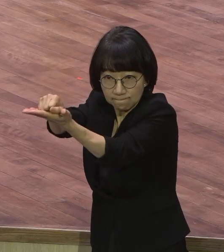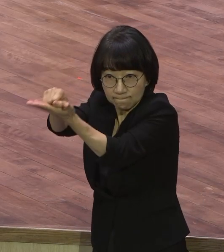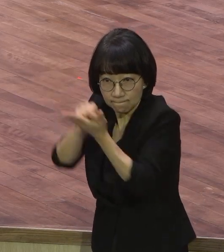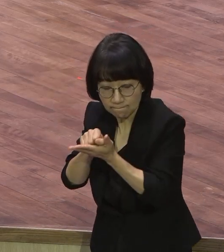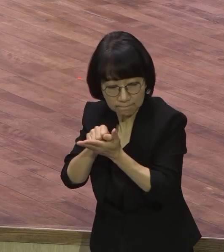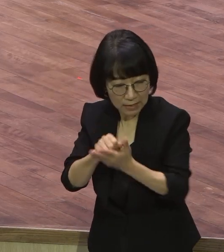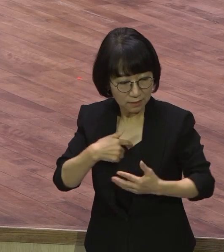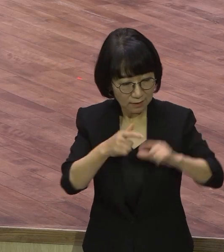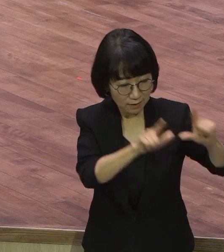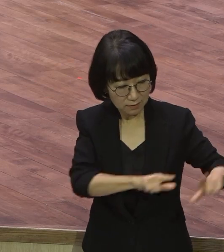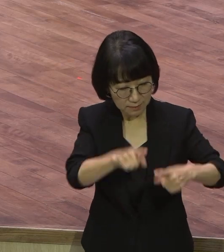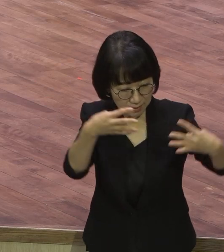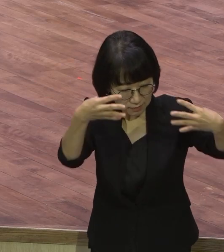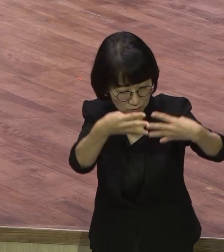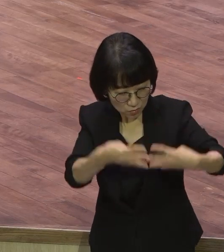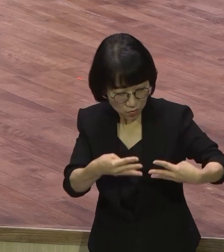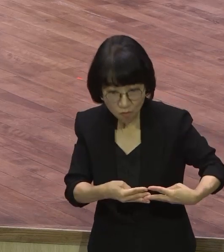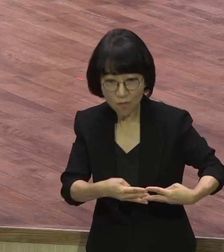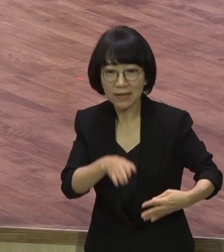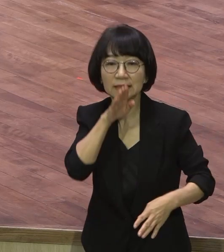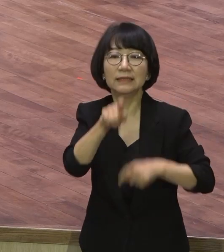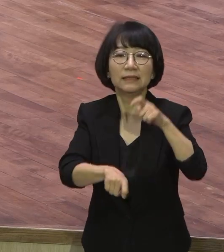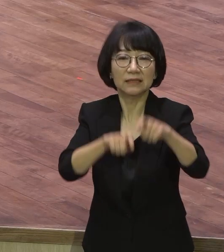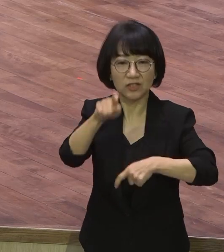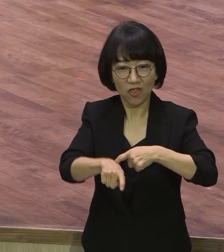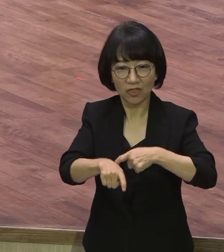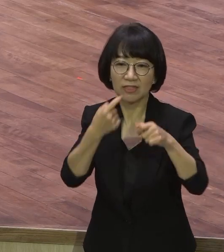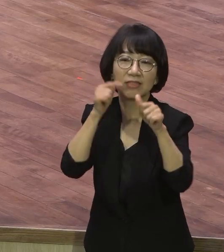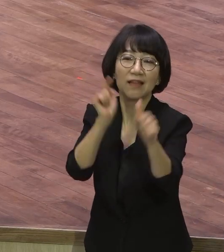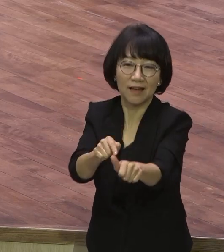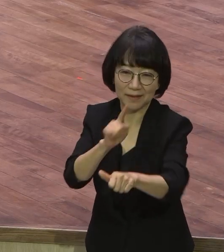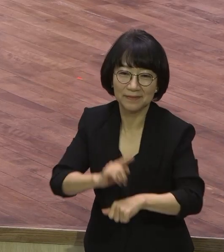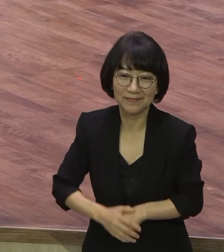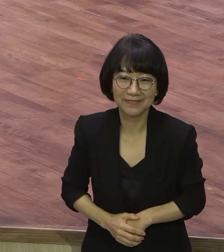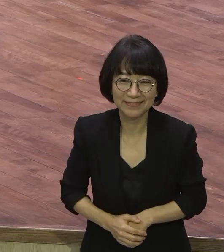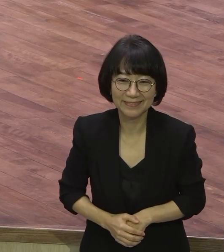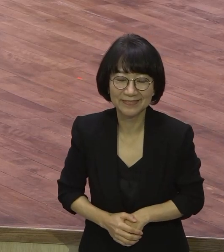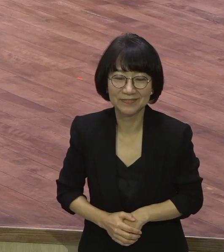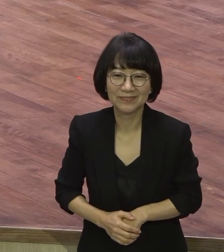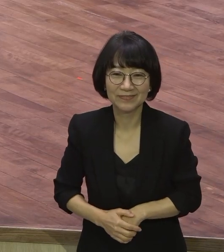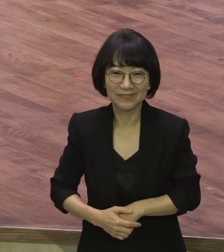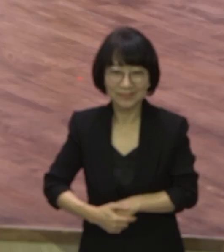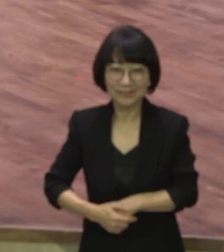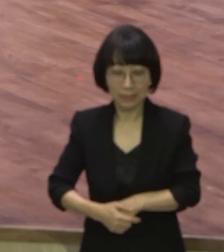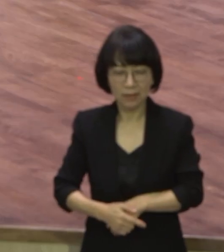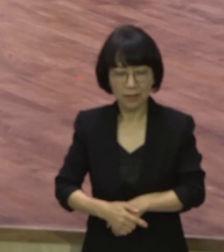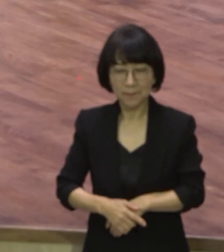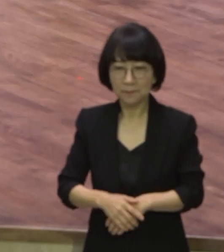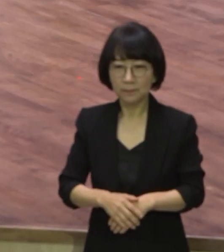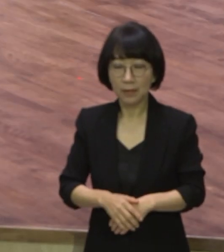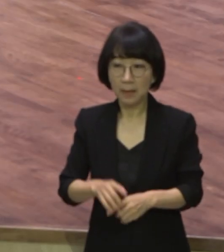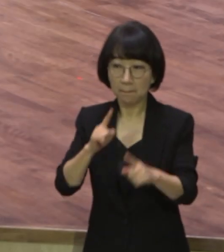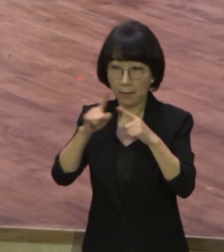행하라 그 말이 적용하고 말씀을 그대로 하면 적용하고 행해봐라